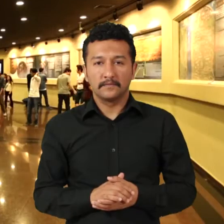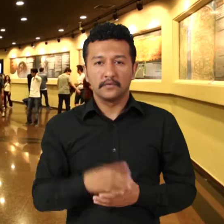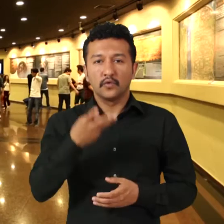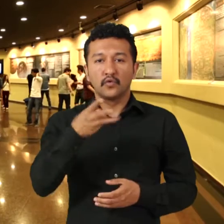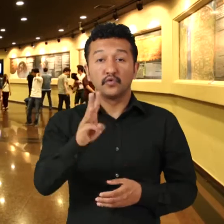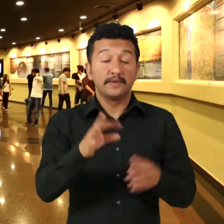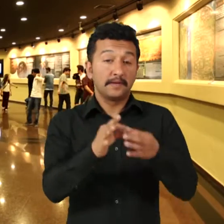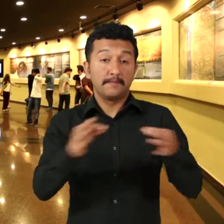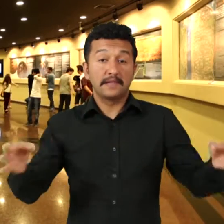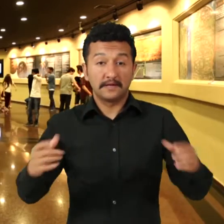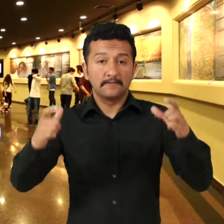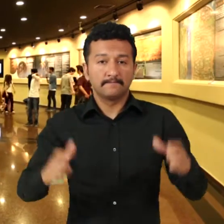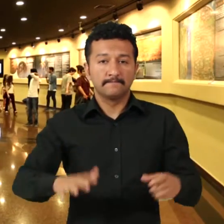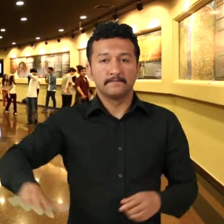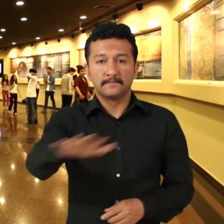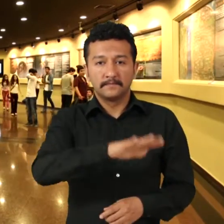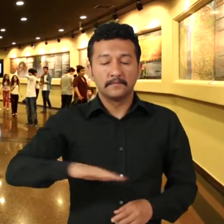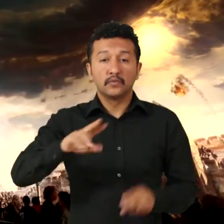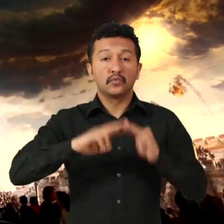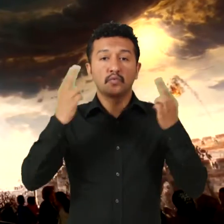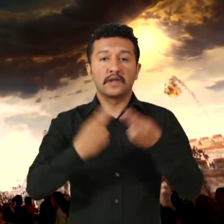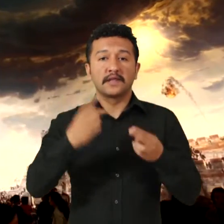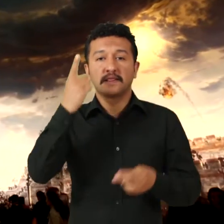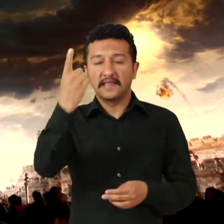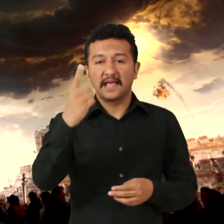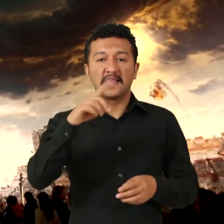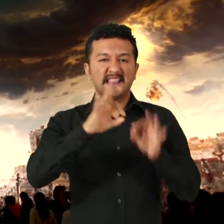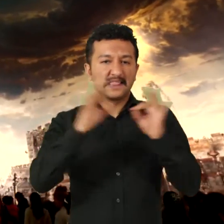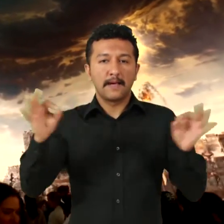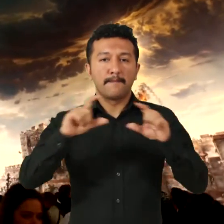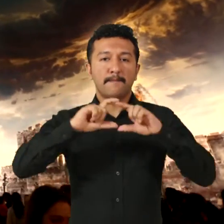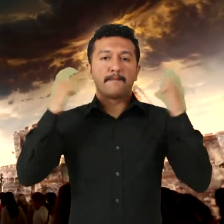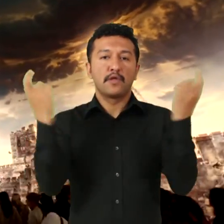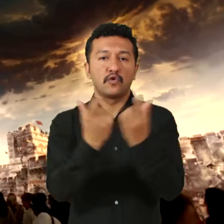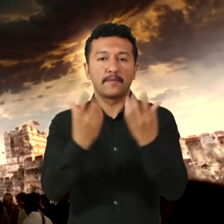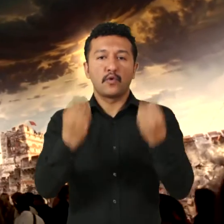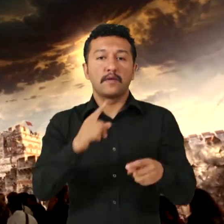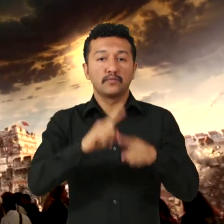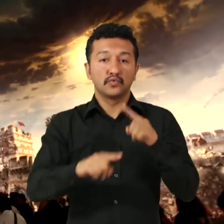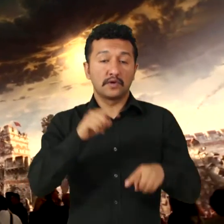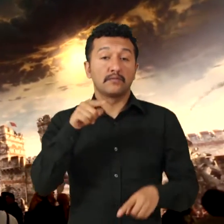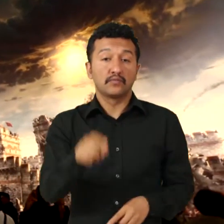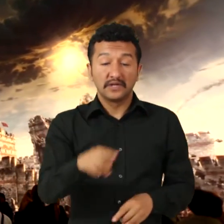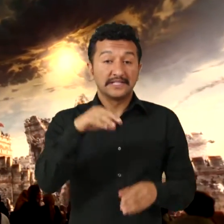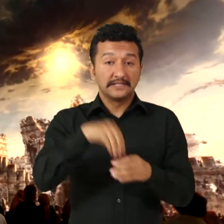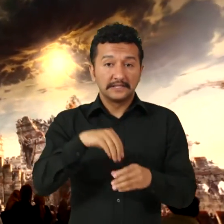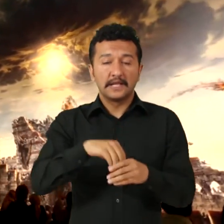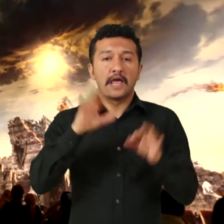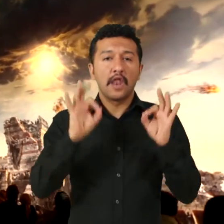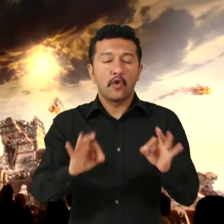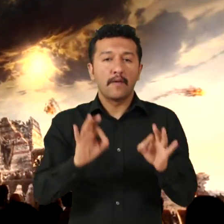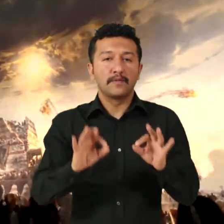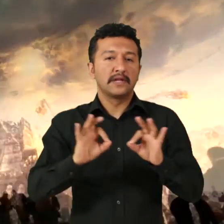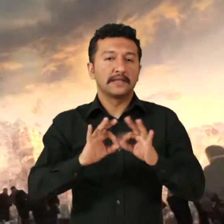...3000 metrekarelik bir alana kurulan, dünyada tek tam panoramik müze olma unvanına sahip olan müzenin en önemli